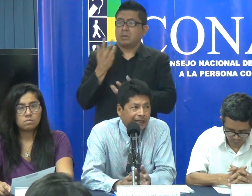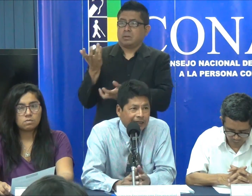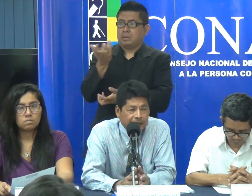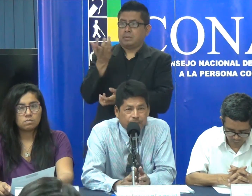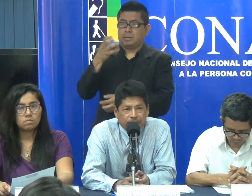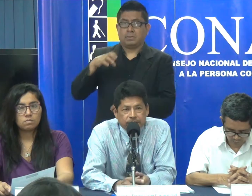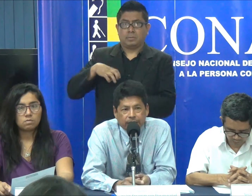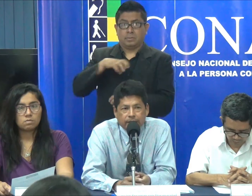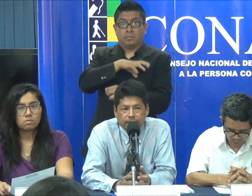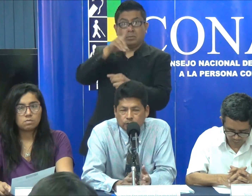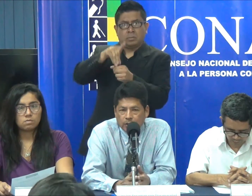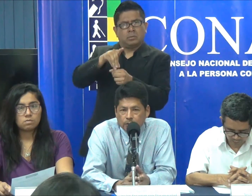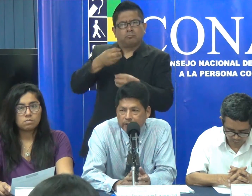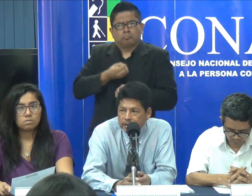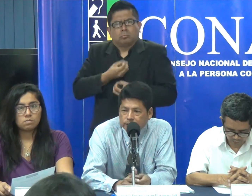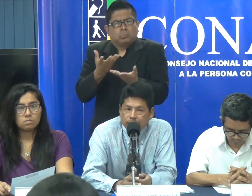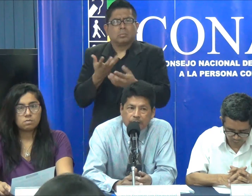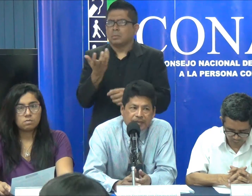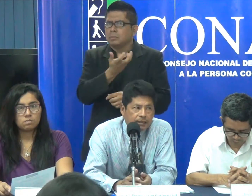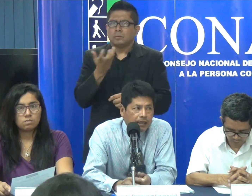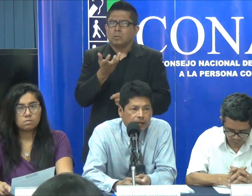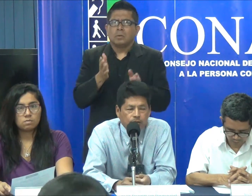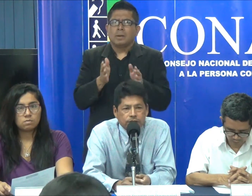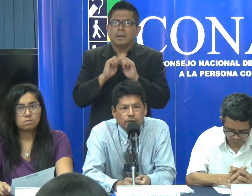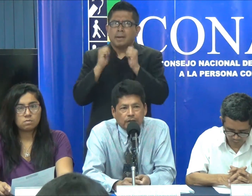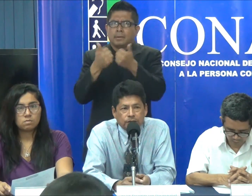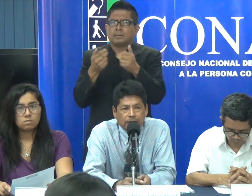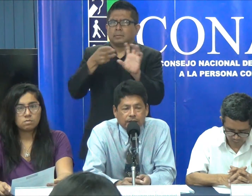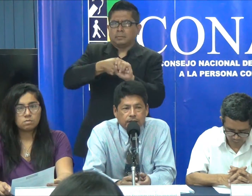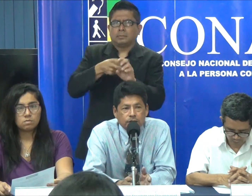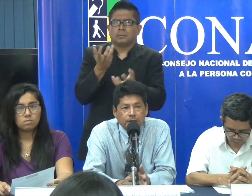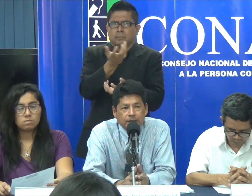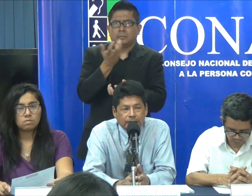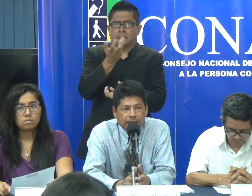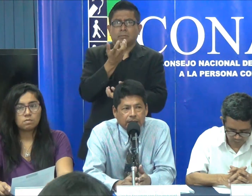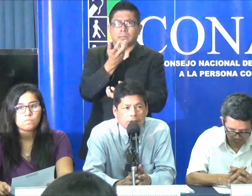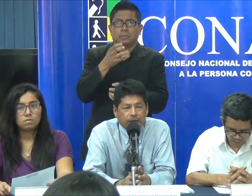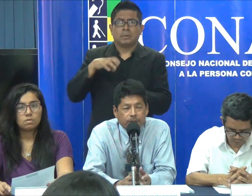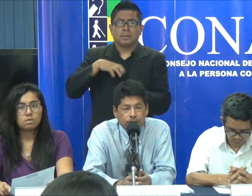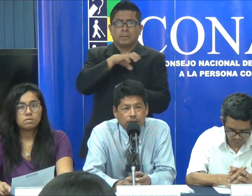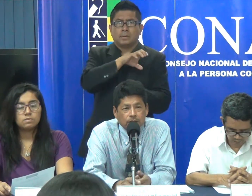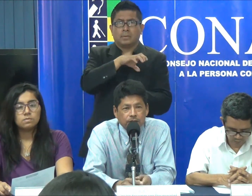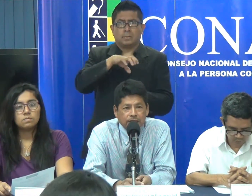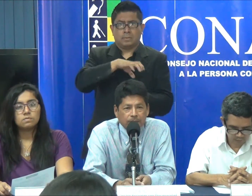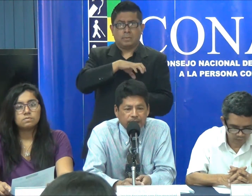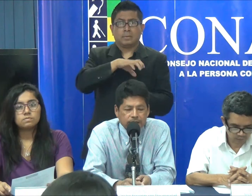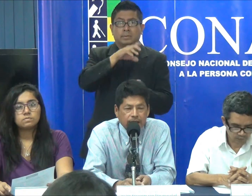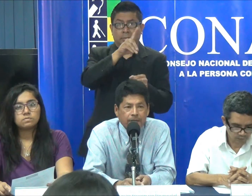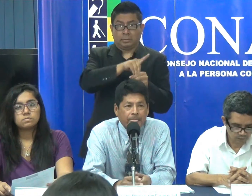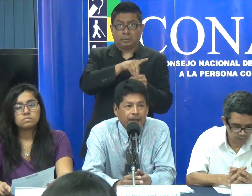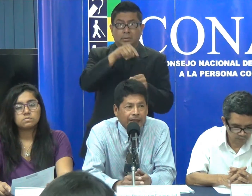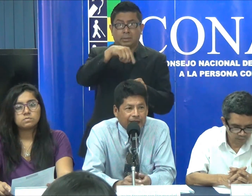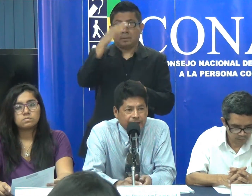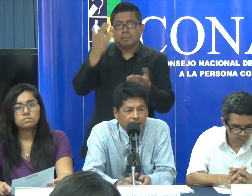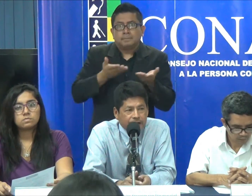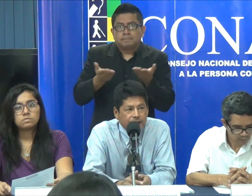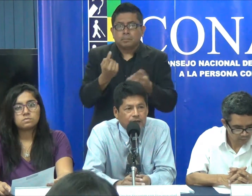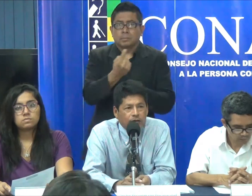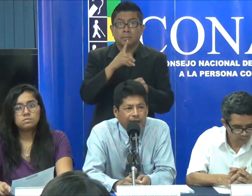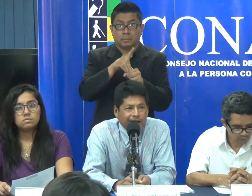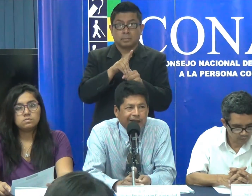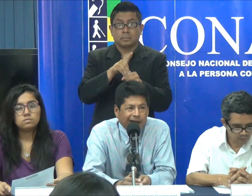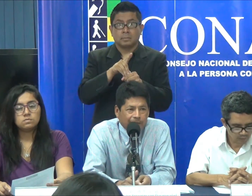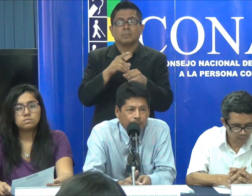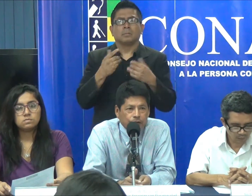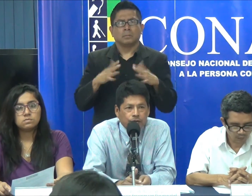bien de expresar de que todas las organizaciones representadas en el Consejo Nacional de Atención Integral para Personas con Discapacidad le está